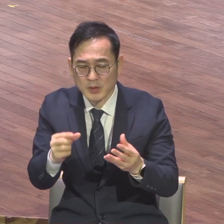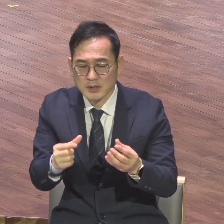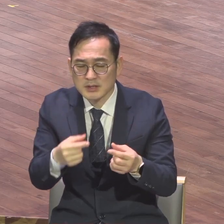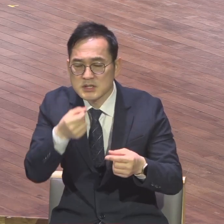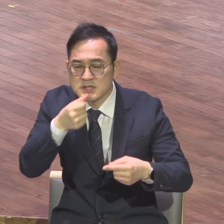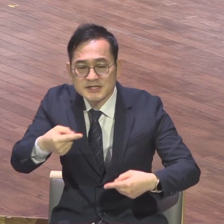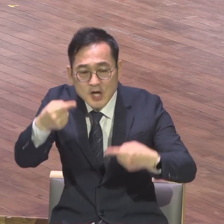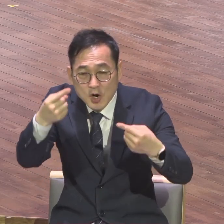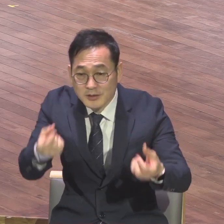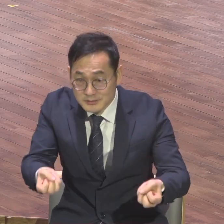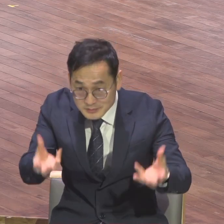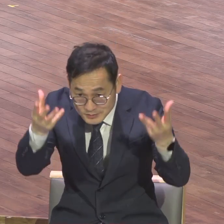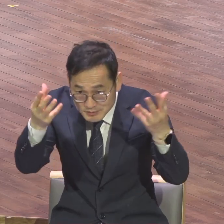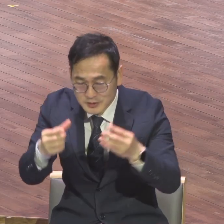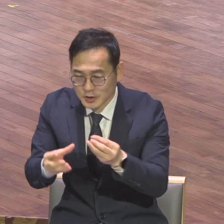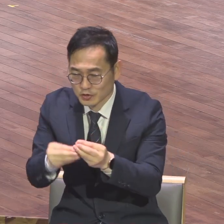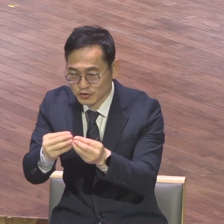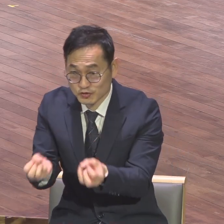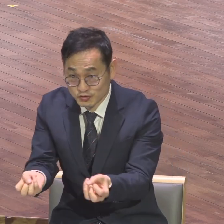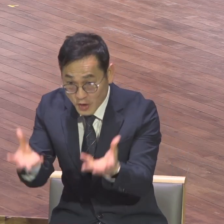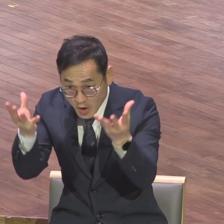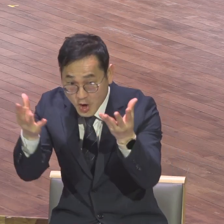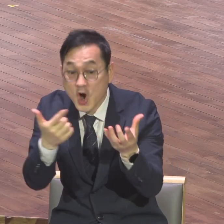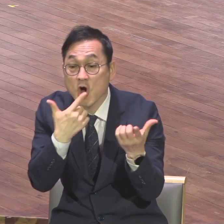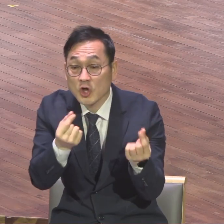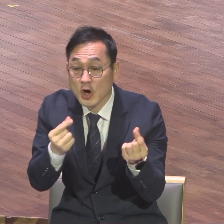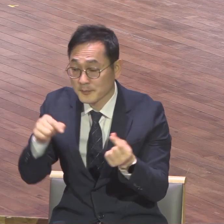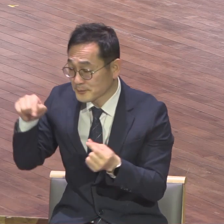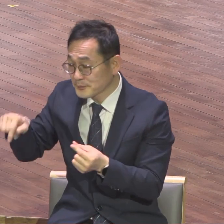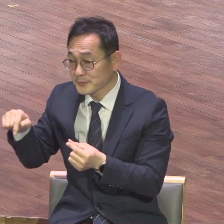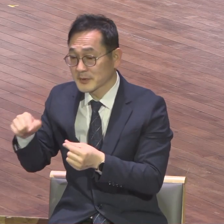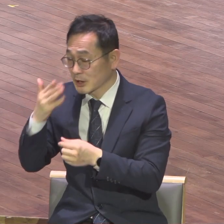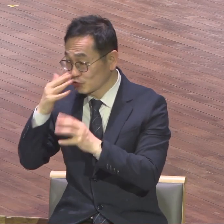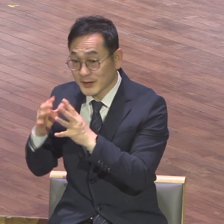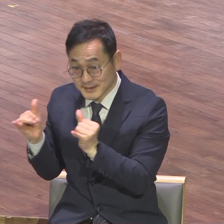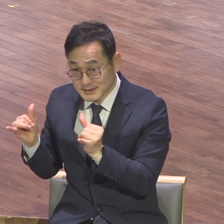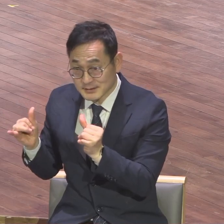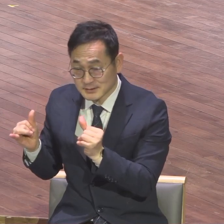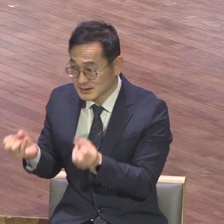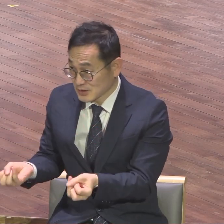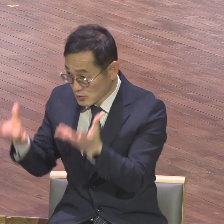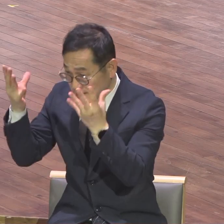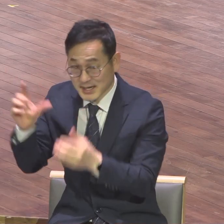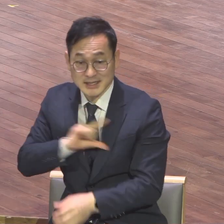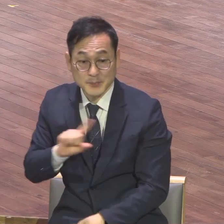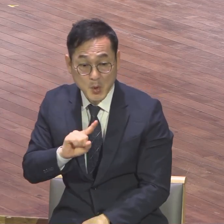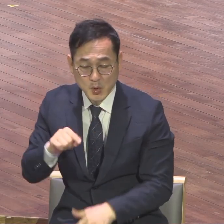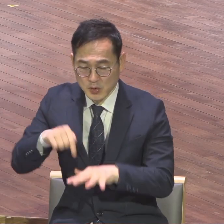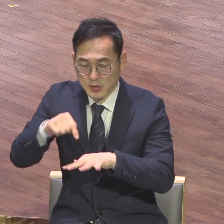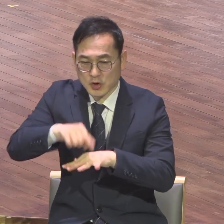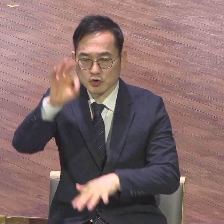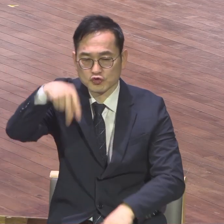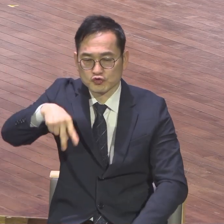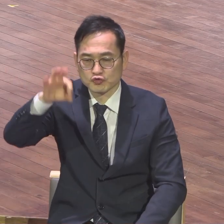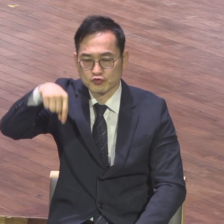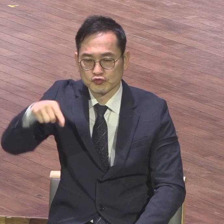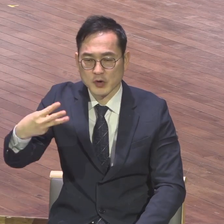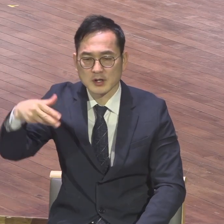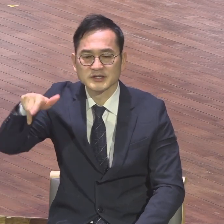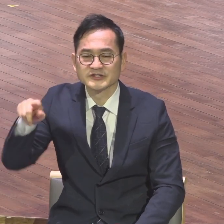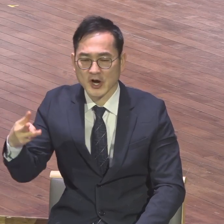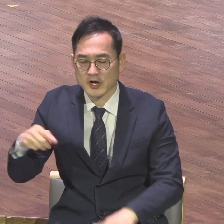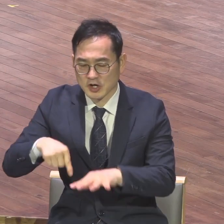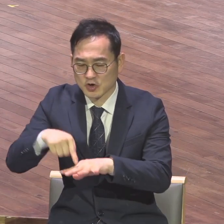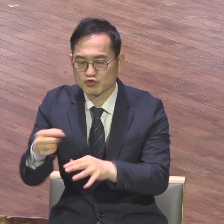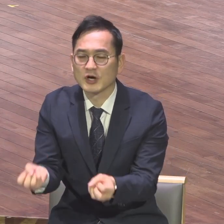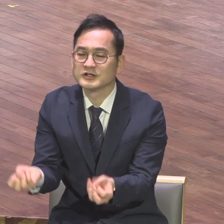추수날이듯이 유대인들에게 최고 명절이 유월절이. 자, 이스라엘 사람들에게 있어서 가장